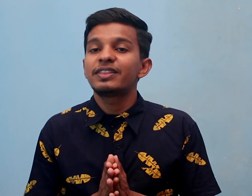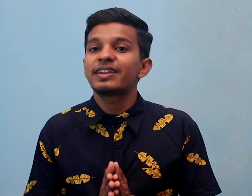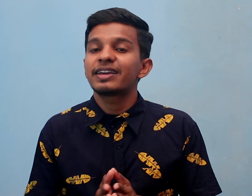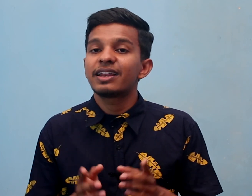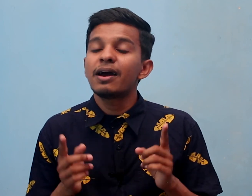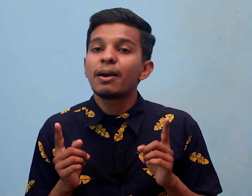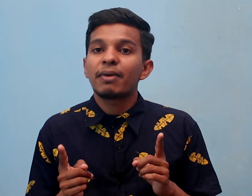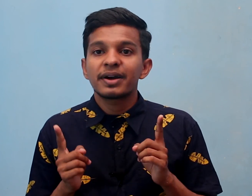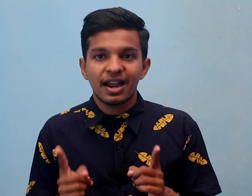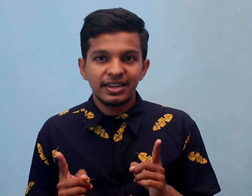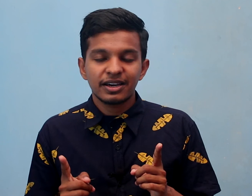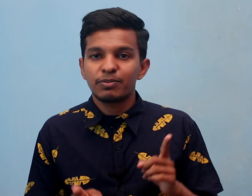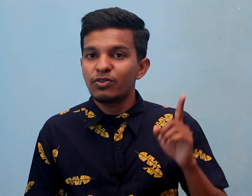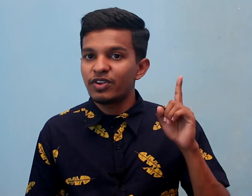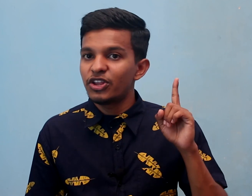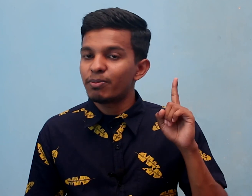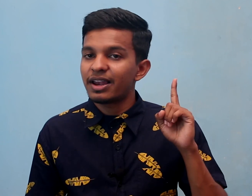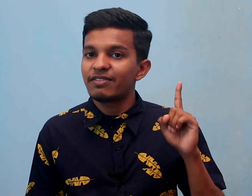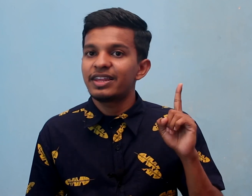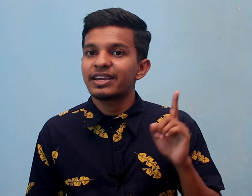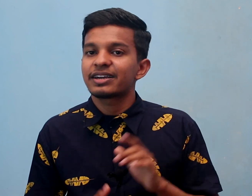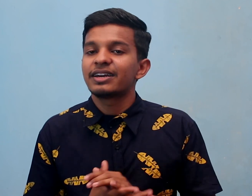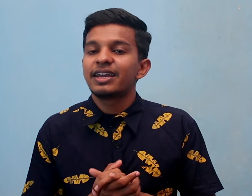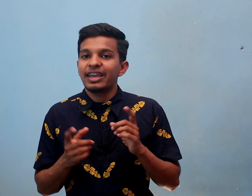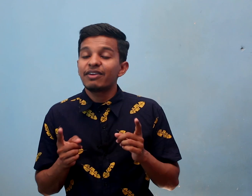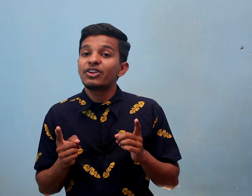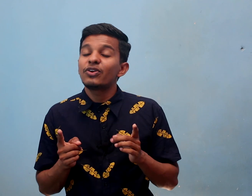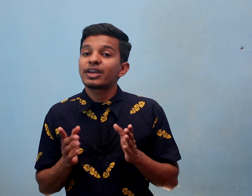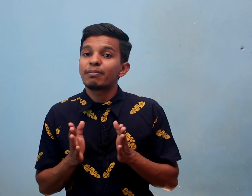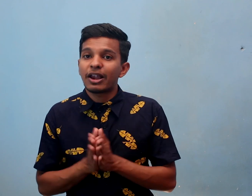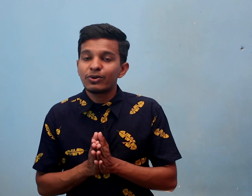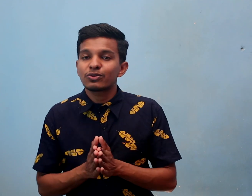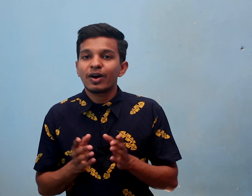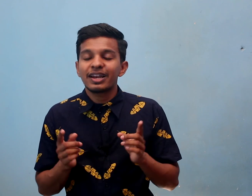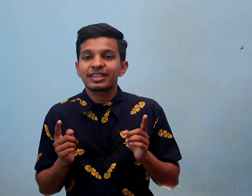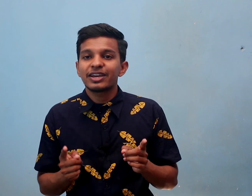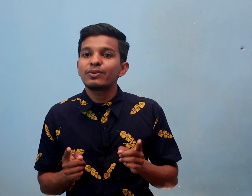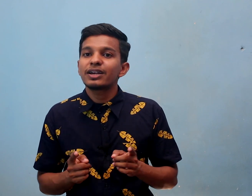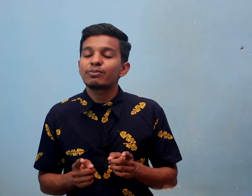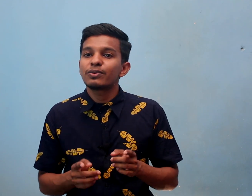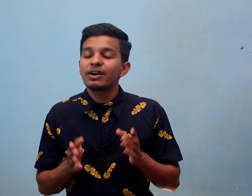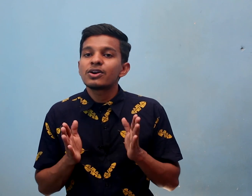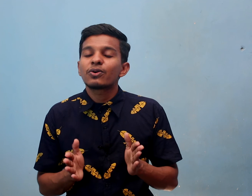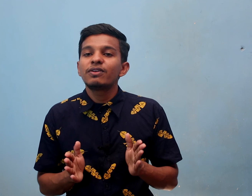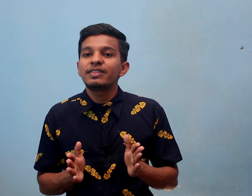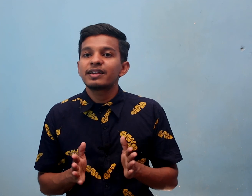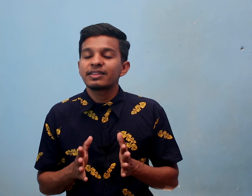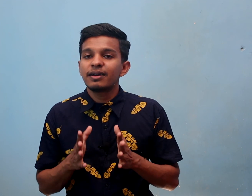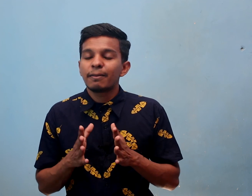විදිහටද කියලා මම කලින් කරපු වීඩියෝ මාලාවේ ලින්ක් එක. ඒ වීඩියෝ ටික බැලුවොත් ඔයාලට තේරුම් ගන්න පුළුවන් කොයි විදිහටද